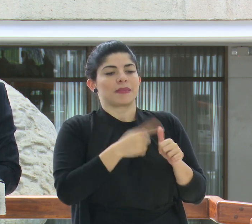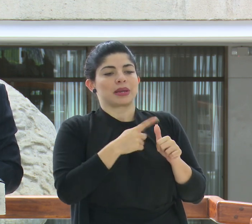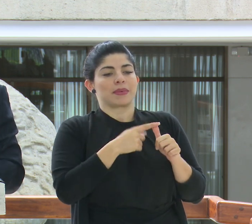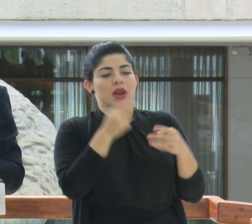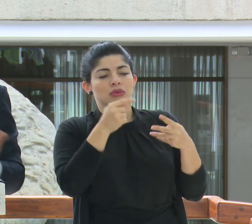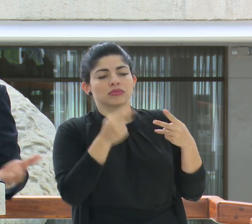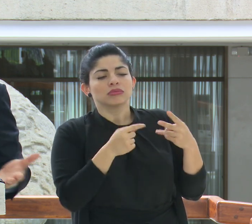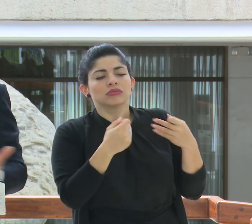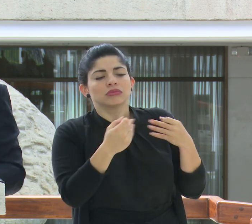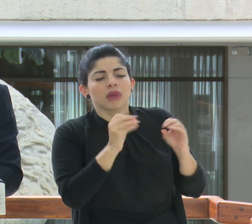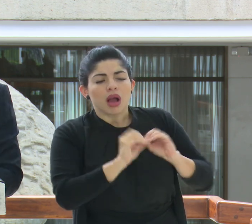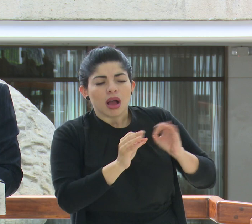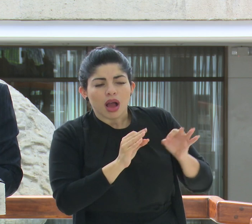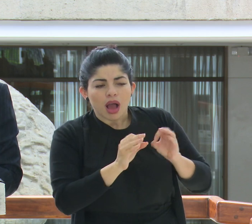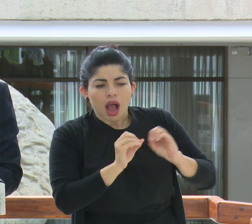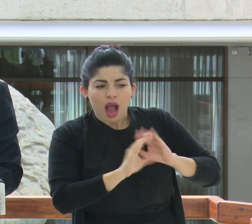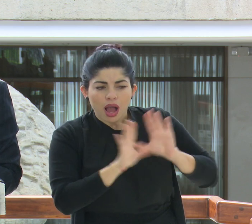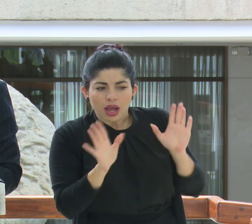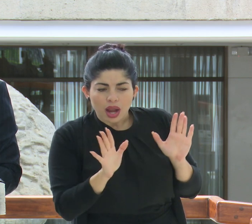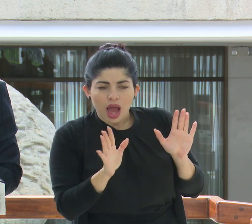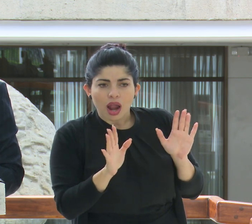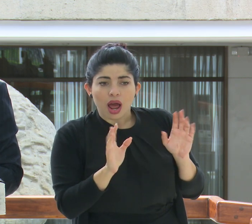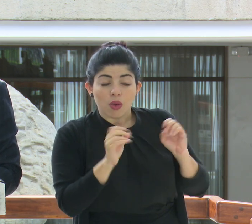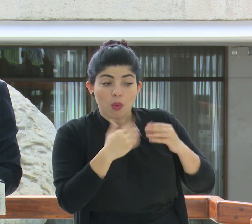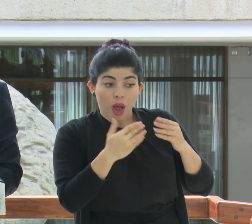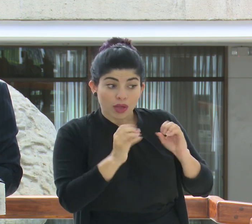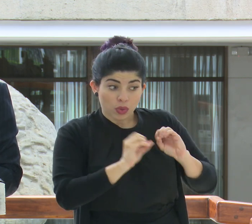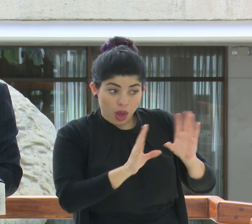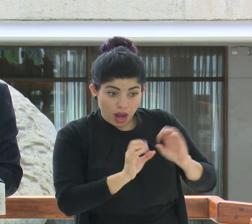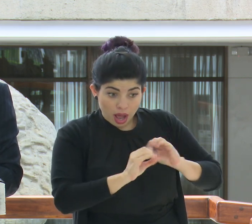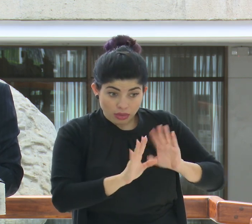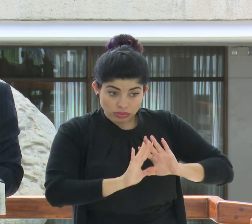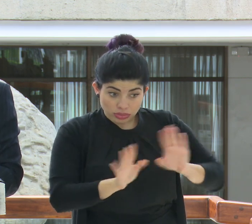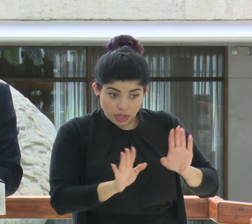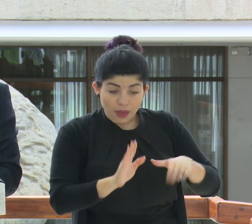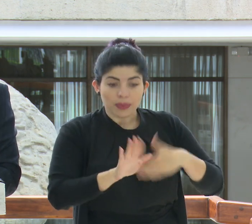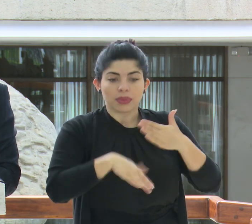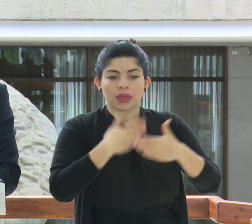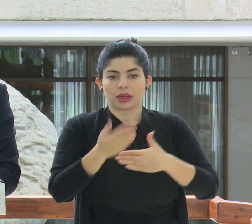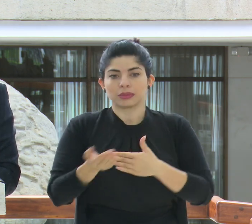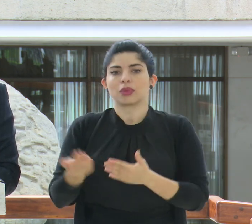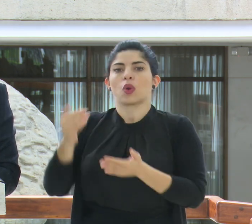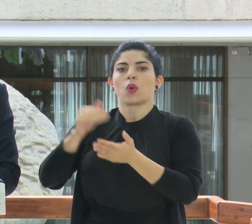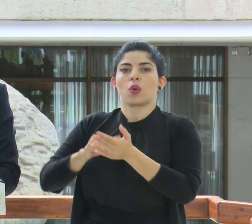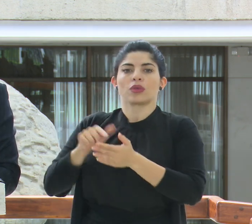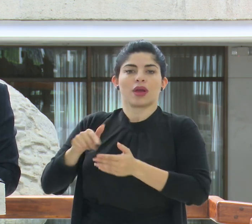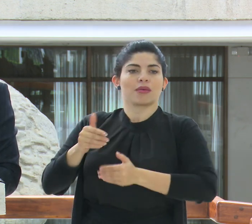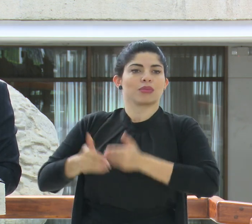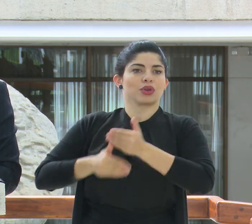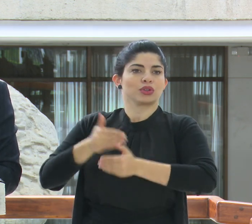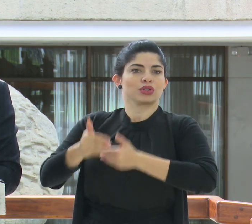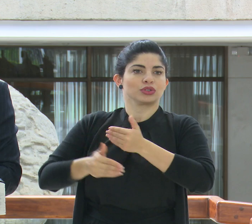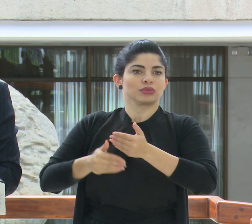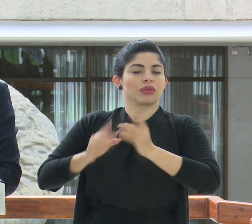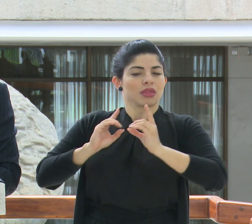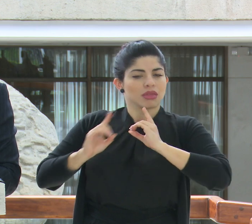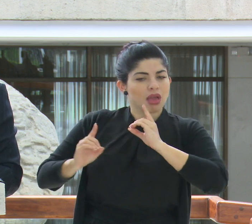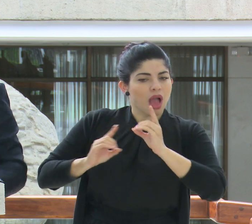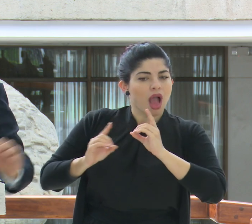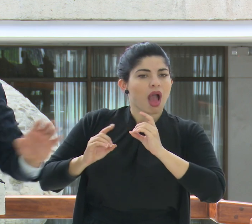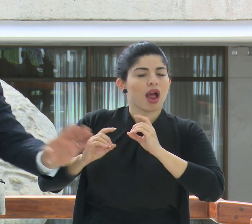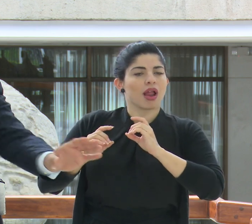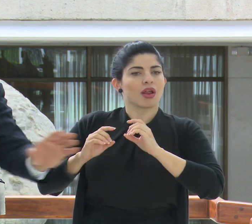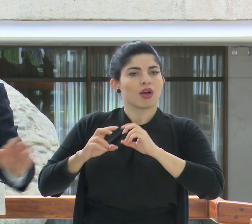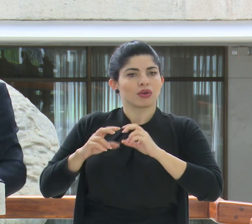puntos, pedimos que aclaremos esos puntos y una vez aclarados podemos retomar la parte protocolaria. Los diálogos en las